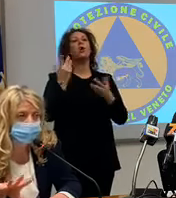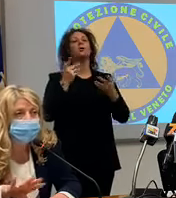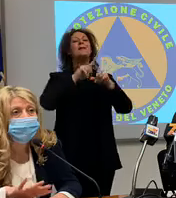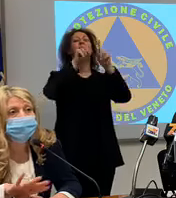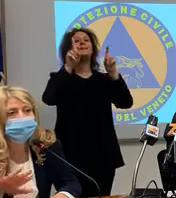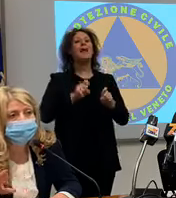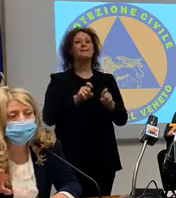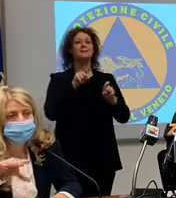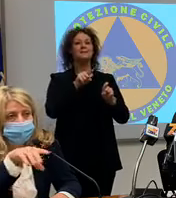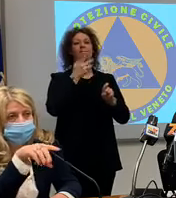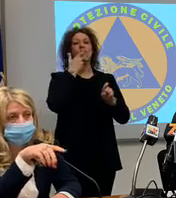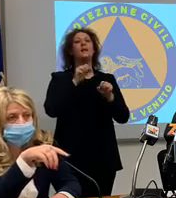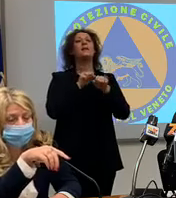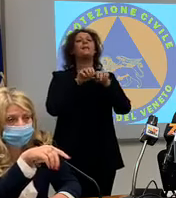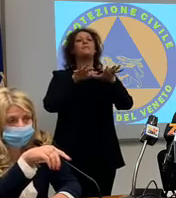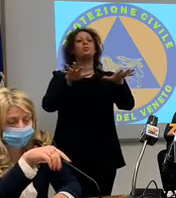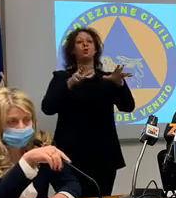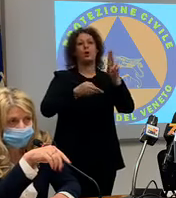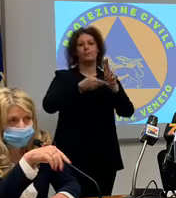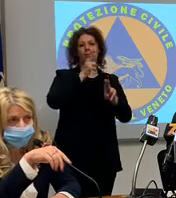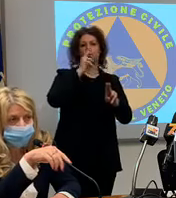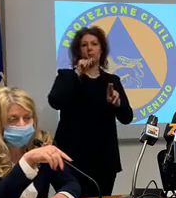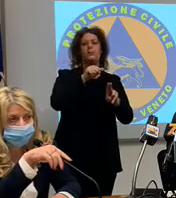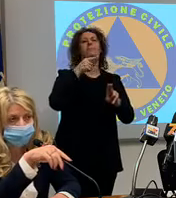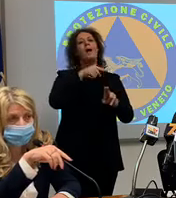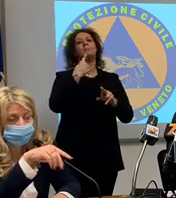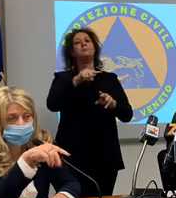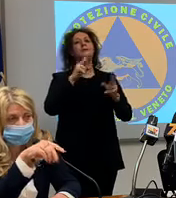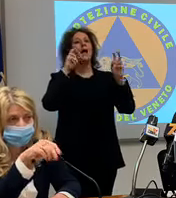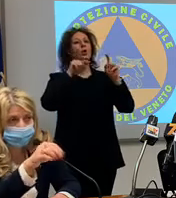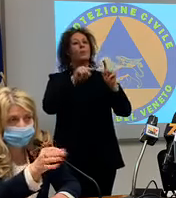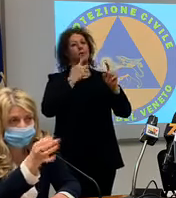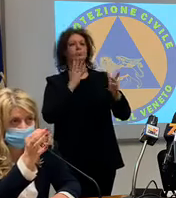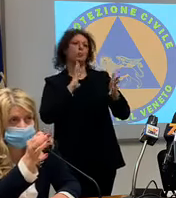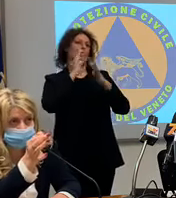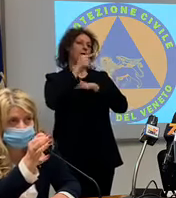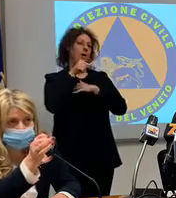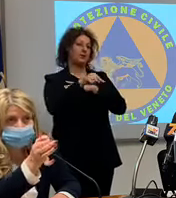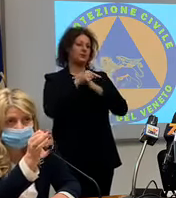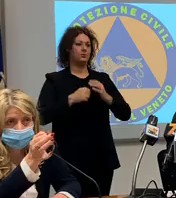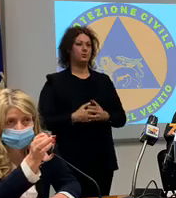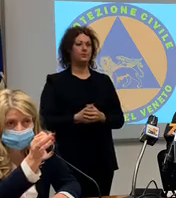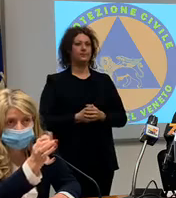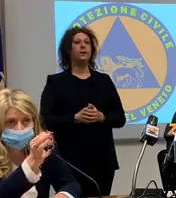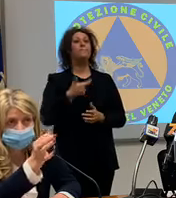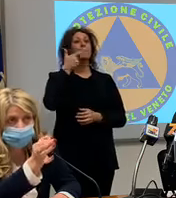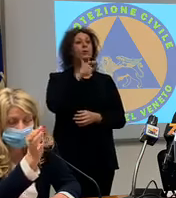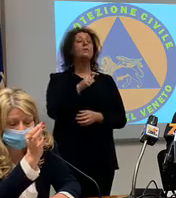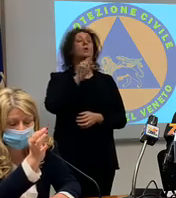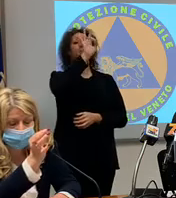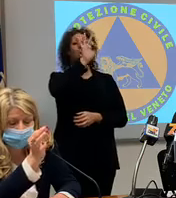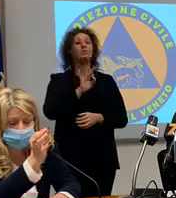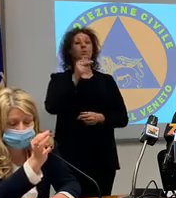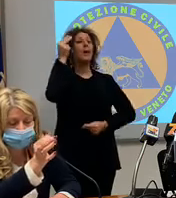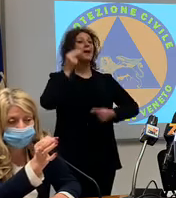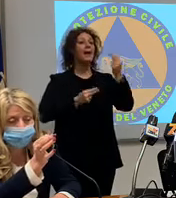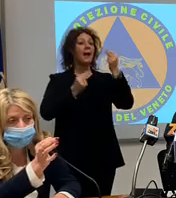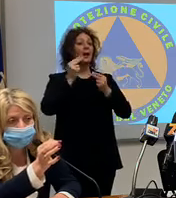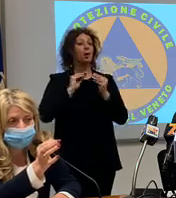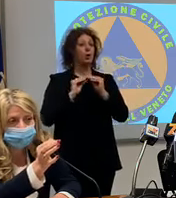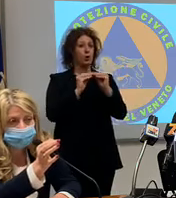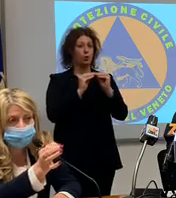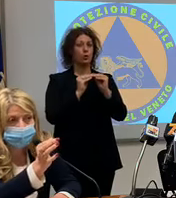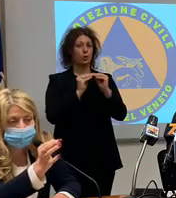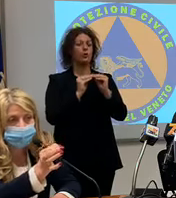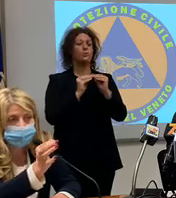trovarli ma è un'altro concetto perché l'incidenza si calcola con